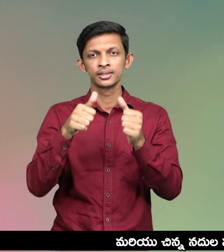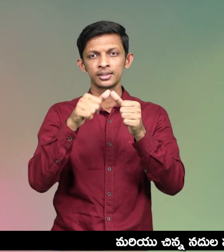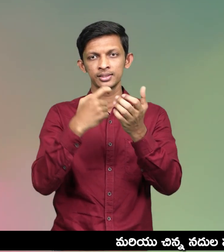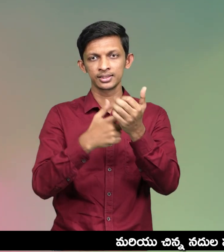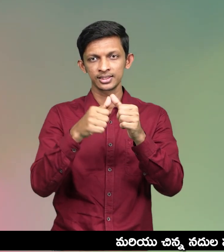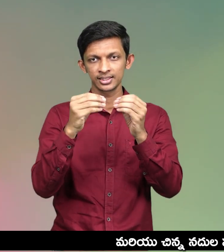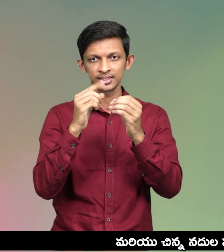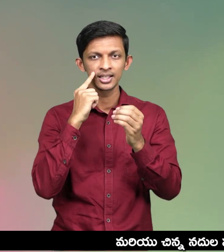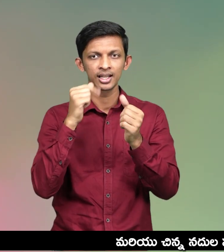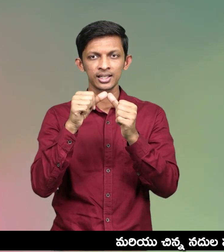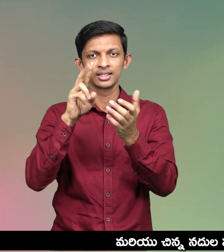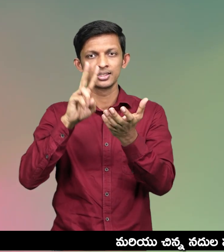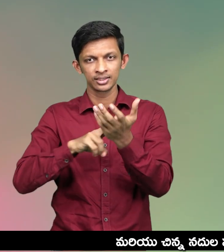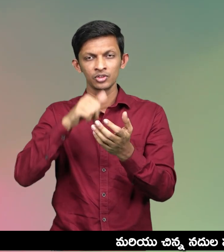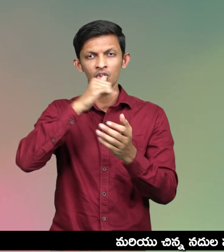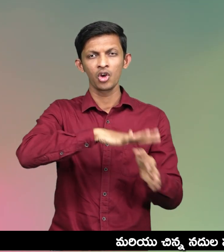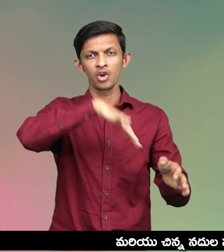సముద్రంలో కలుస్తోంది.